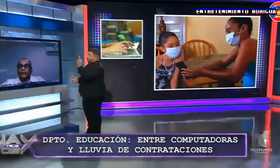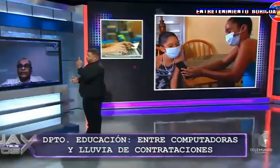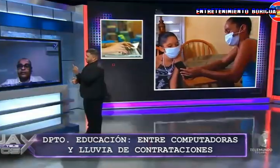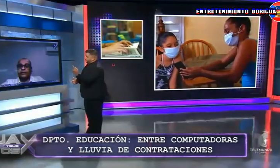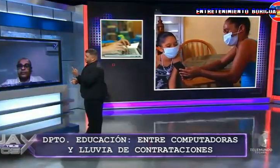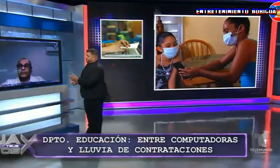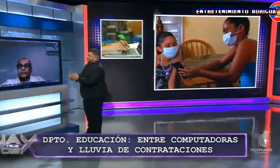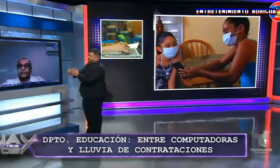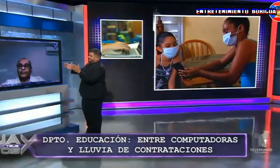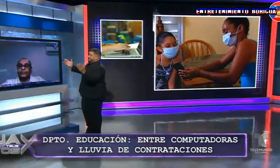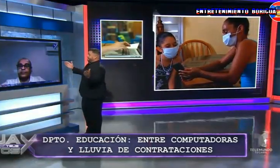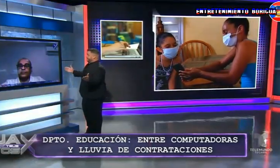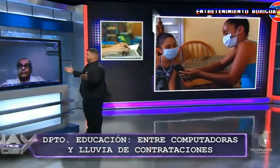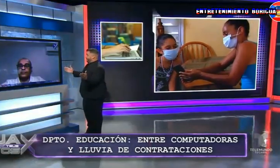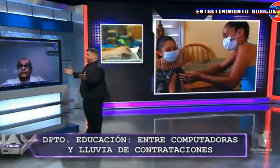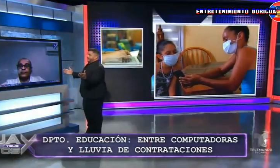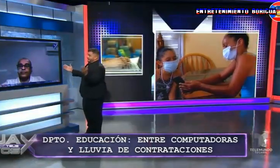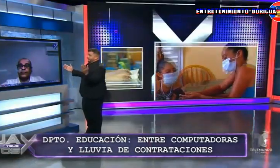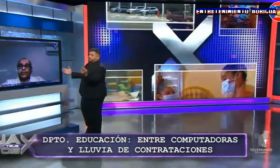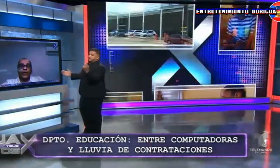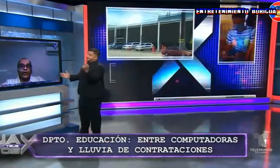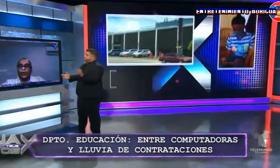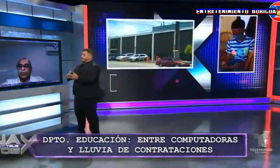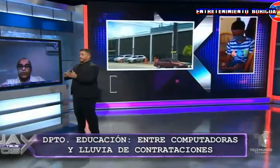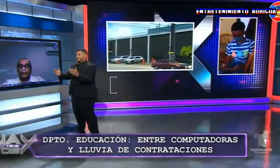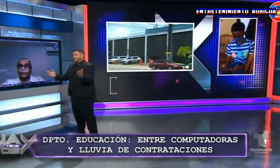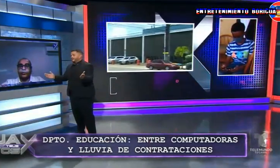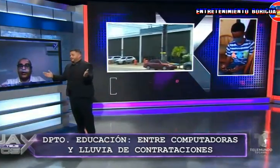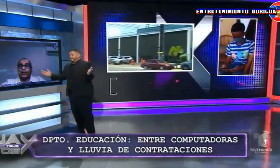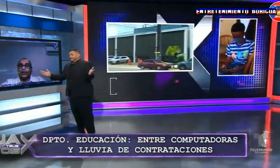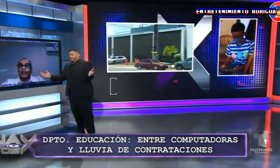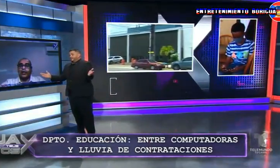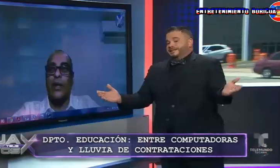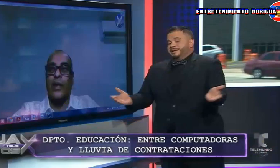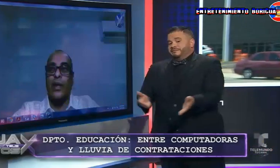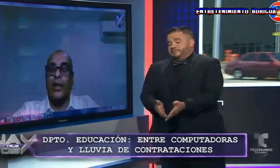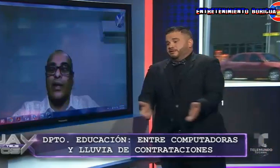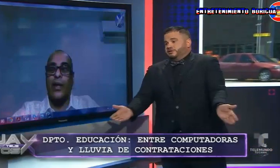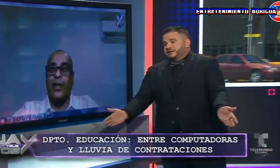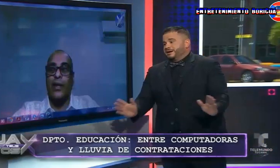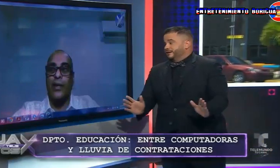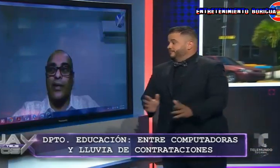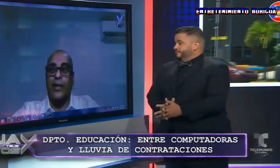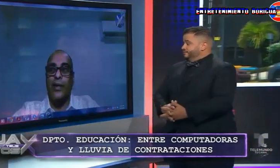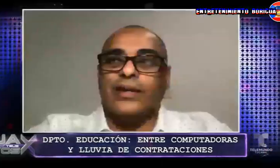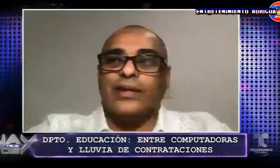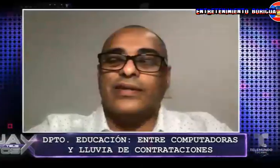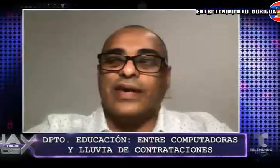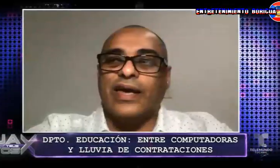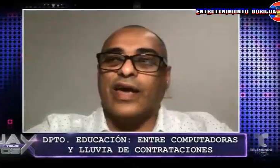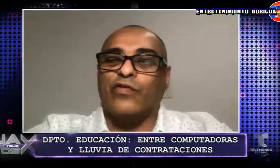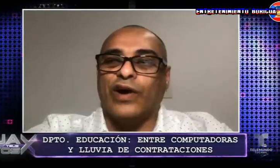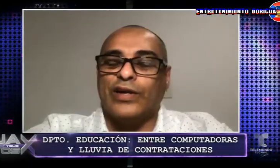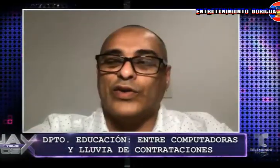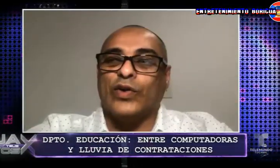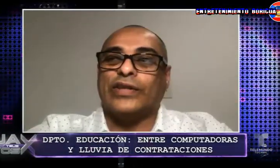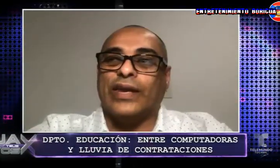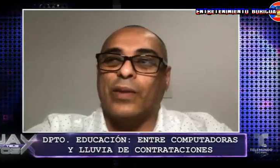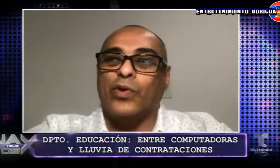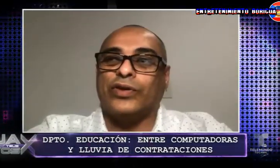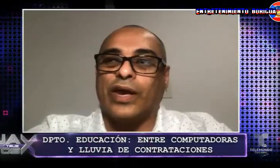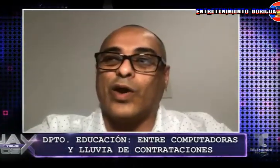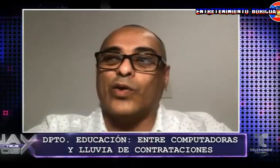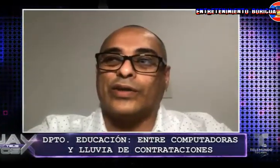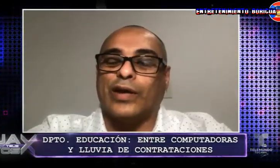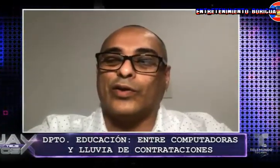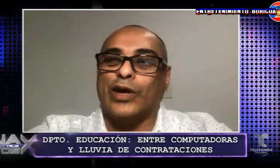le dio a una sola empresa 330,000 y esa sola empresa no tiene la capacidad de repartir 330,000 en una semana. Jay, es falso.